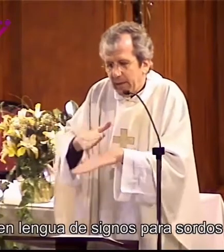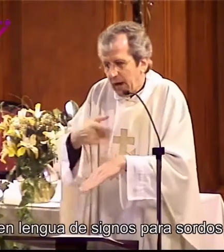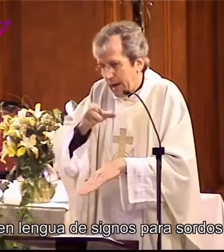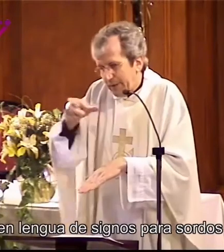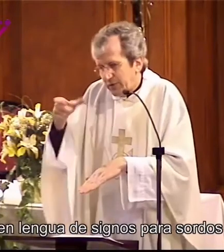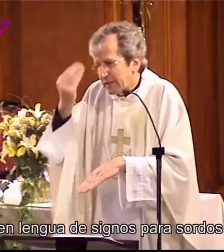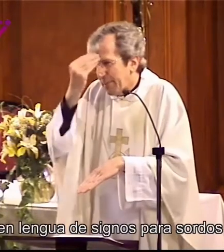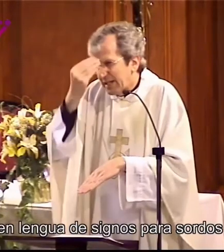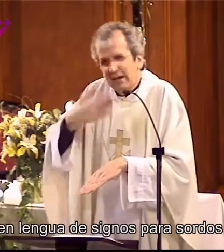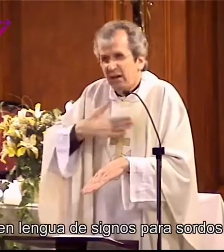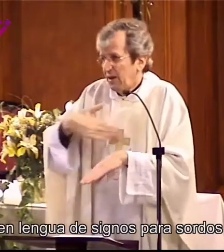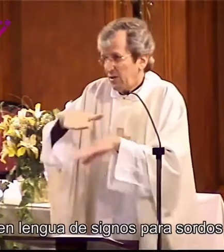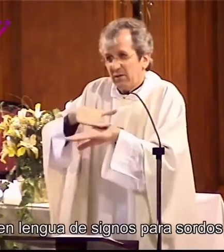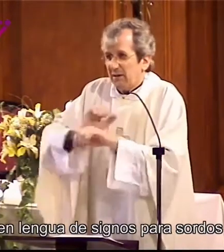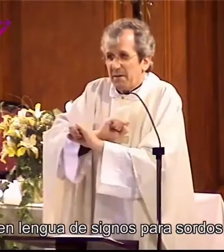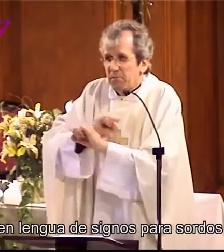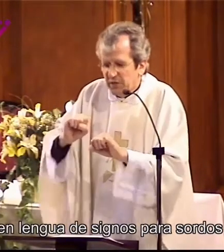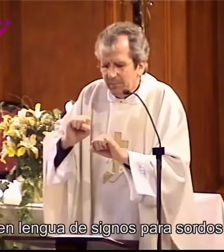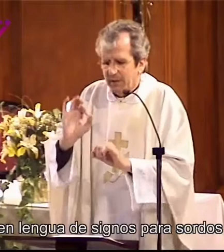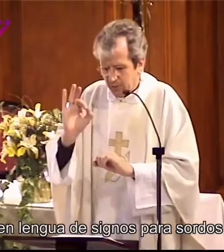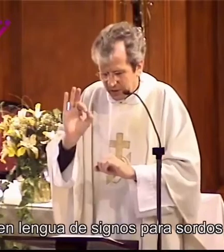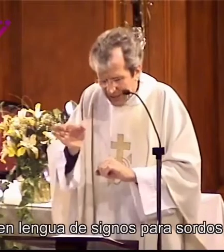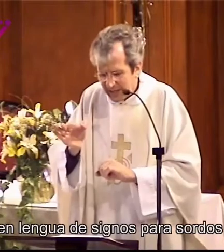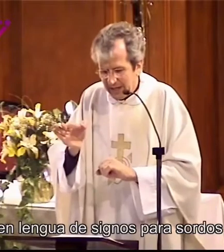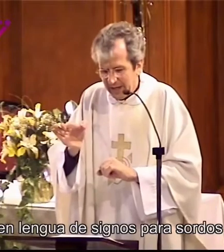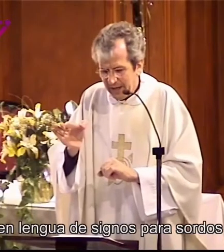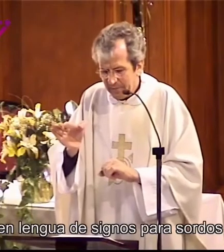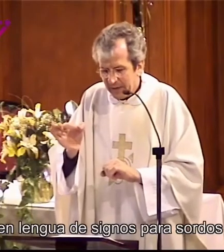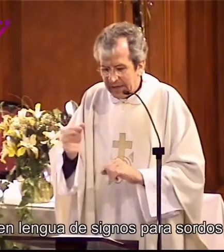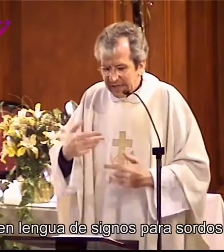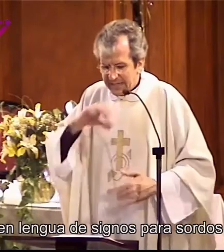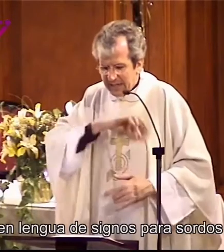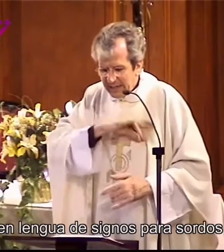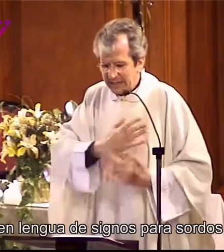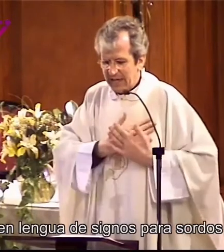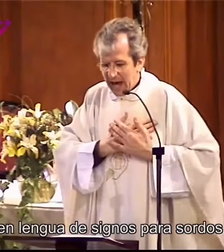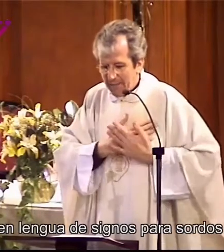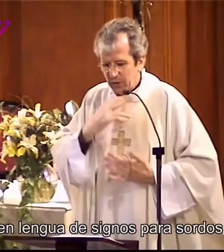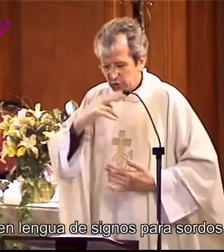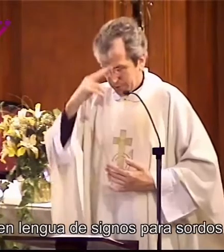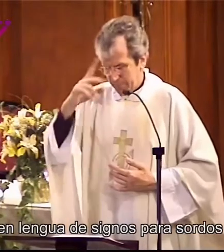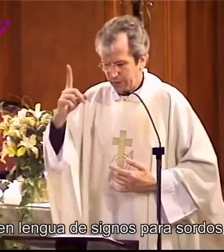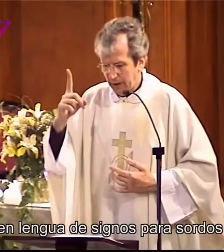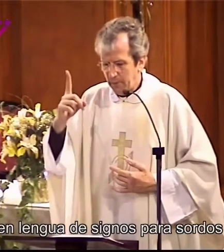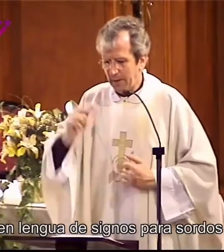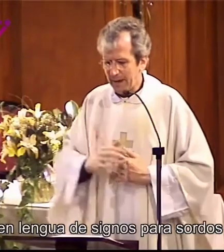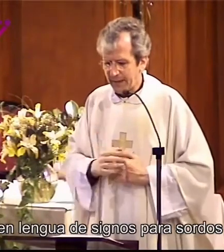Hay personas que piensan imposible, pues sí, sentirse amados por el Padre.